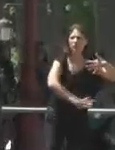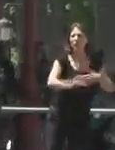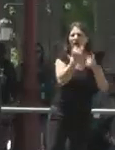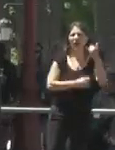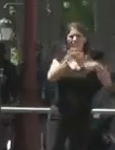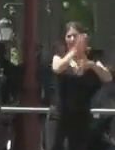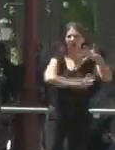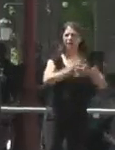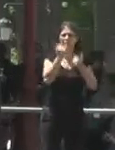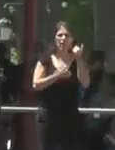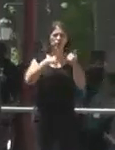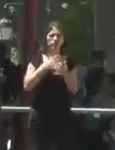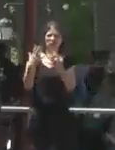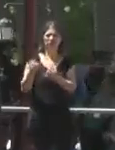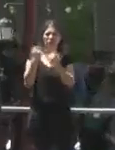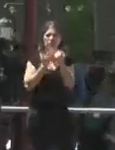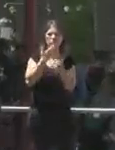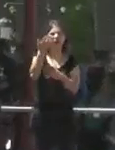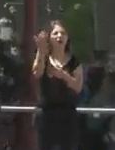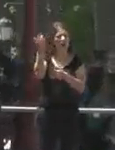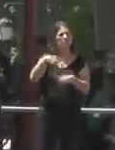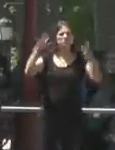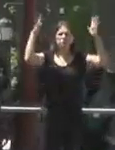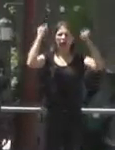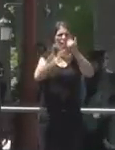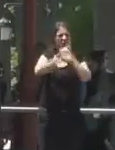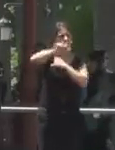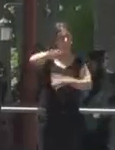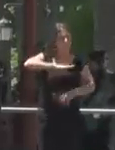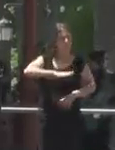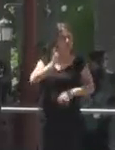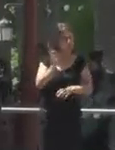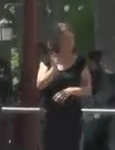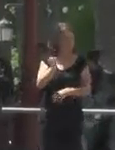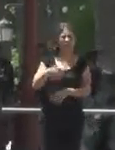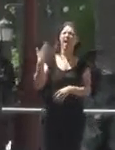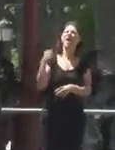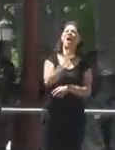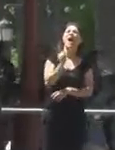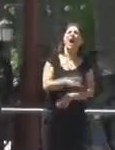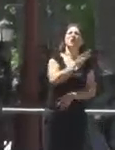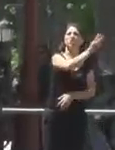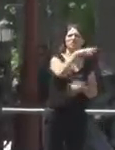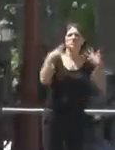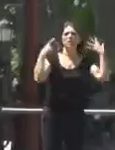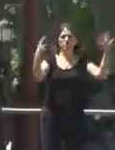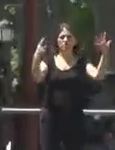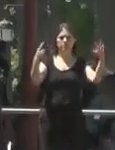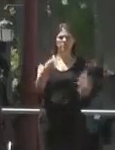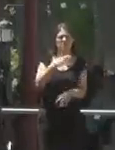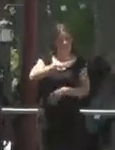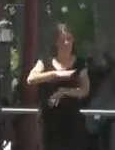da barbarie a que nos someteron, eso sí, os malos de verdade no ano 36.